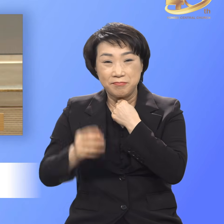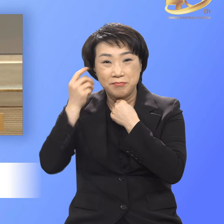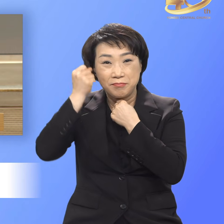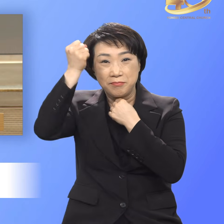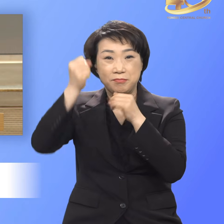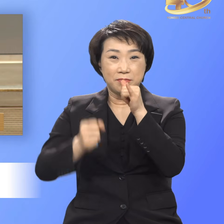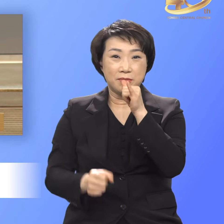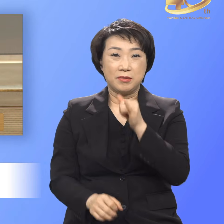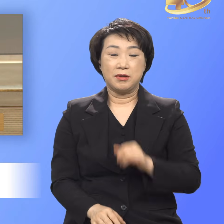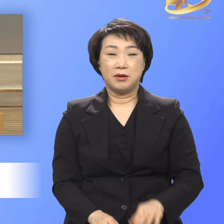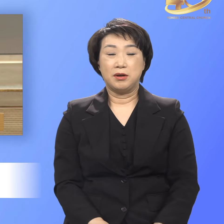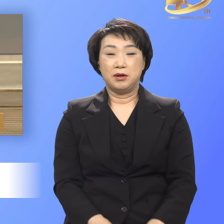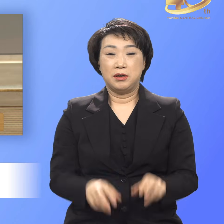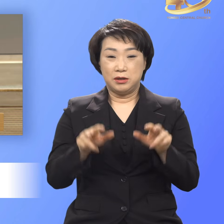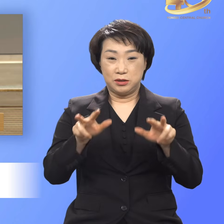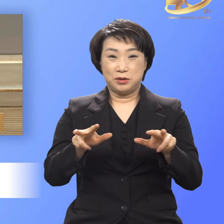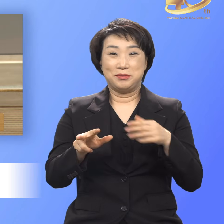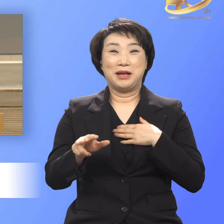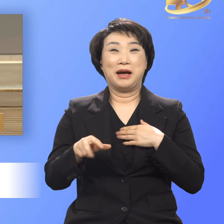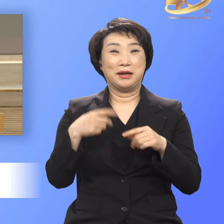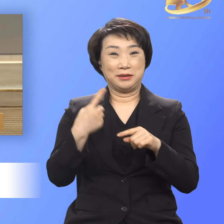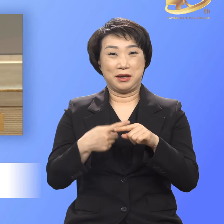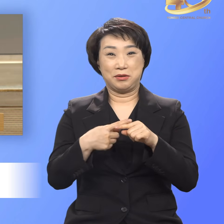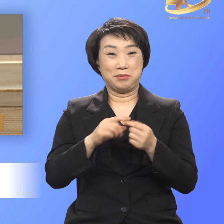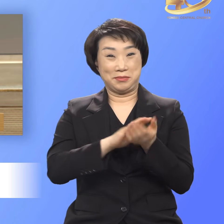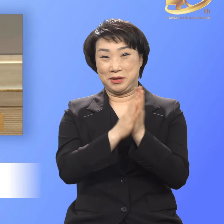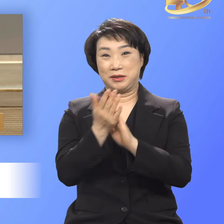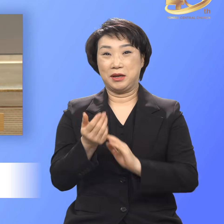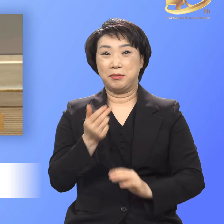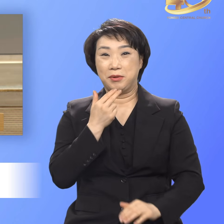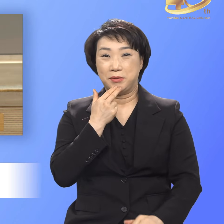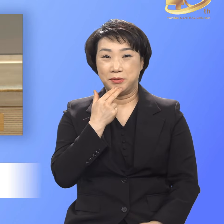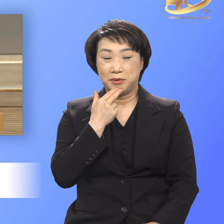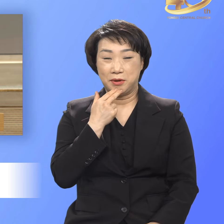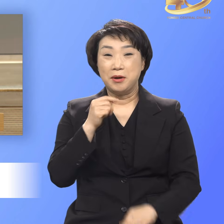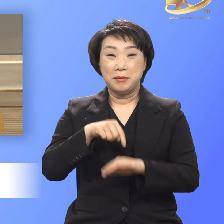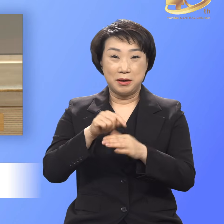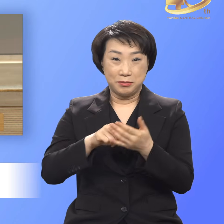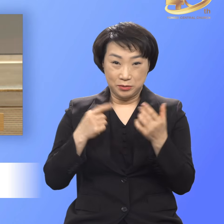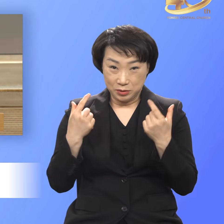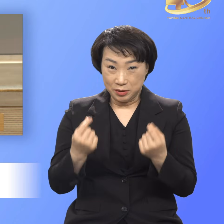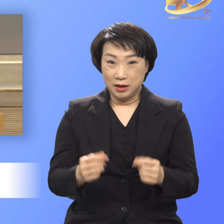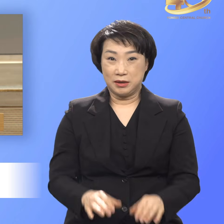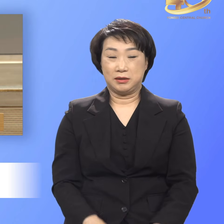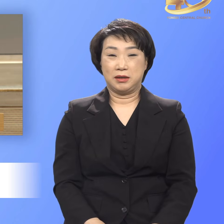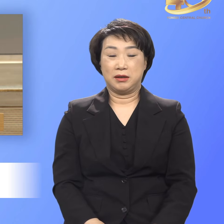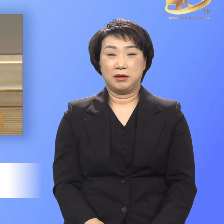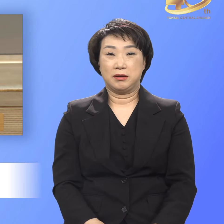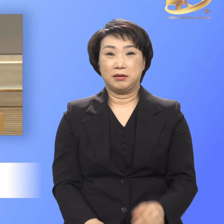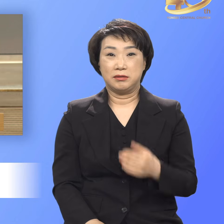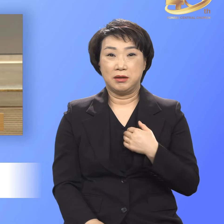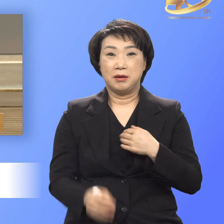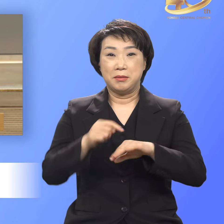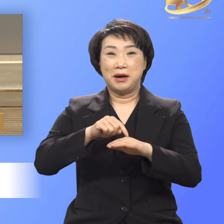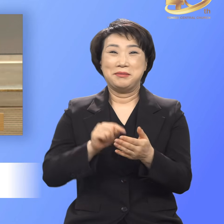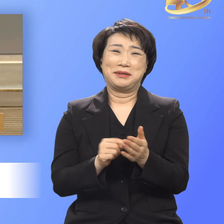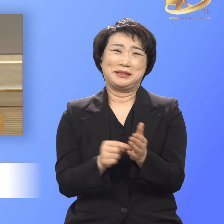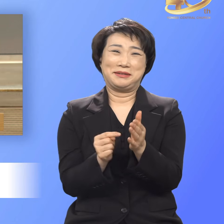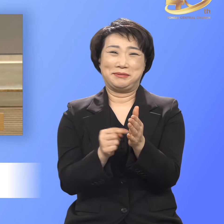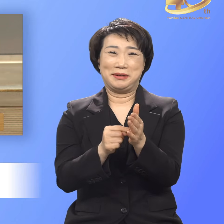생각. 지금도 변함이 없어요. 그런 마음. 내 마음이